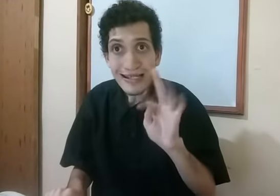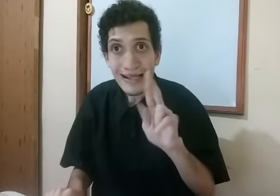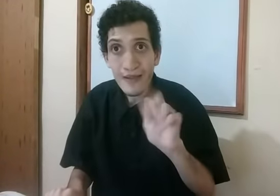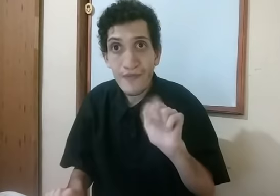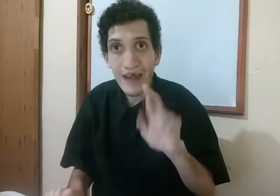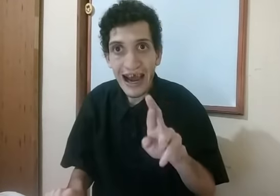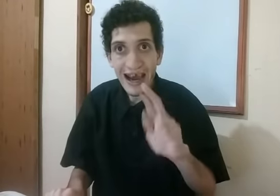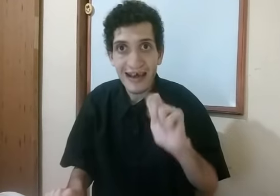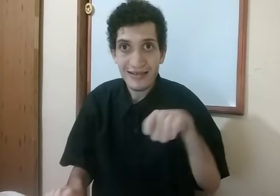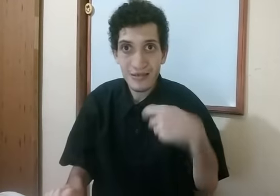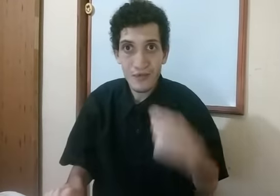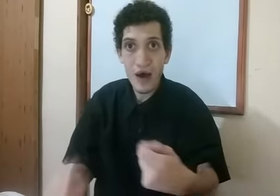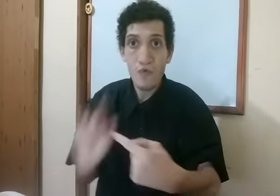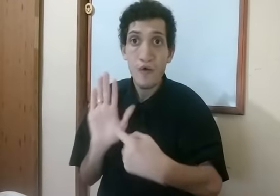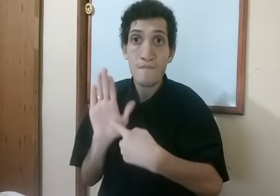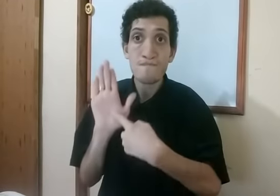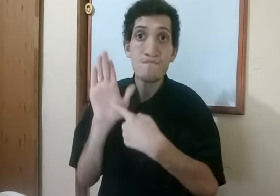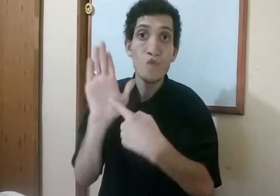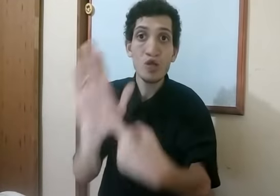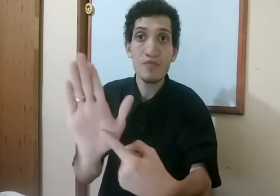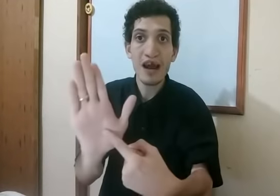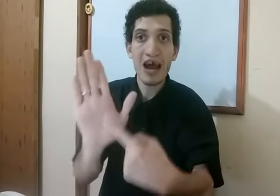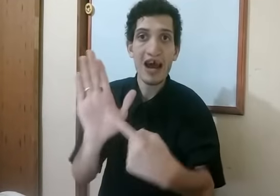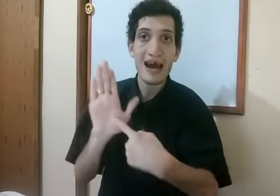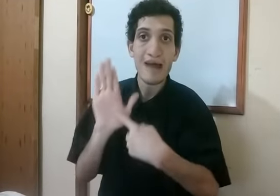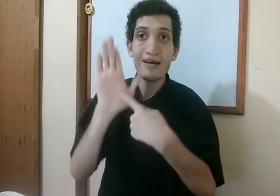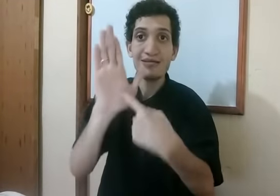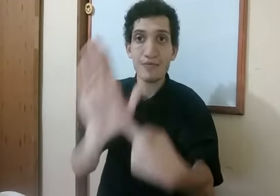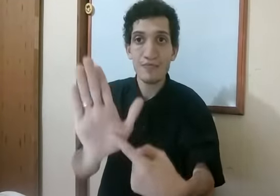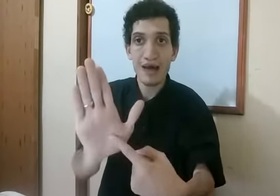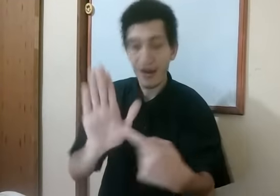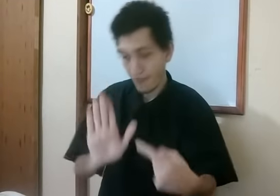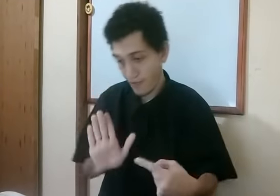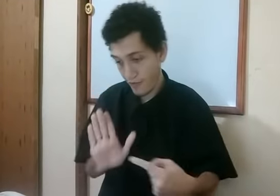Mostrar. Sinal, mostrar, apresentar.